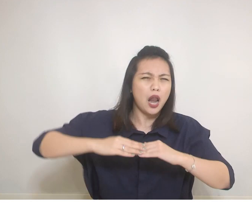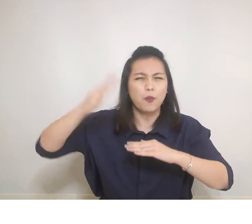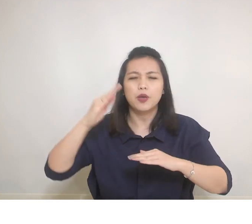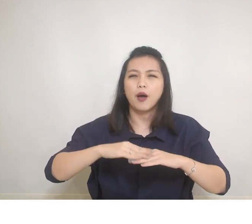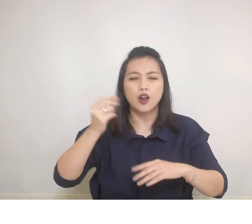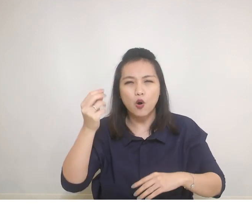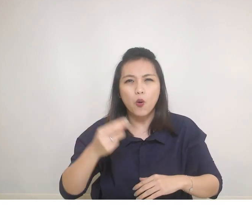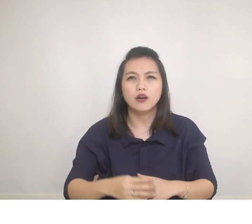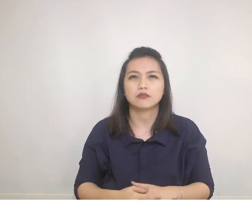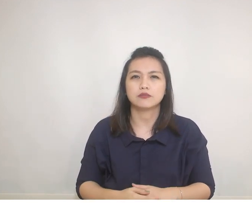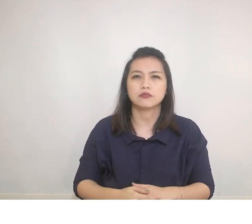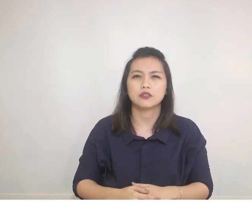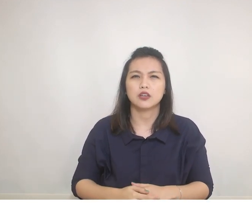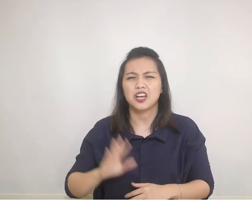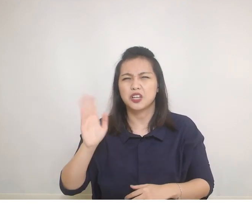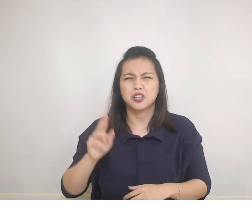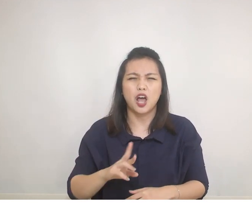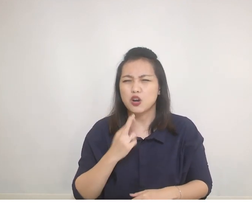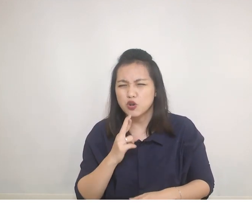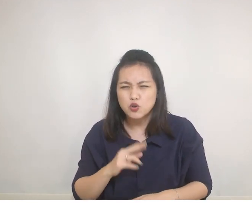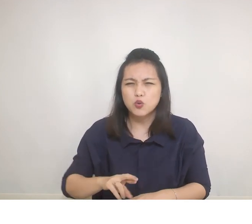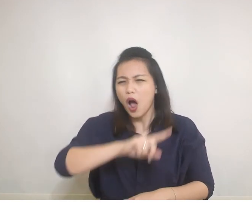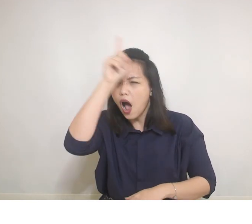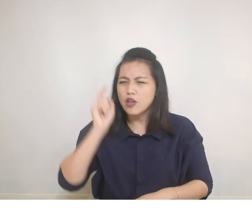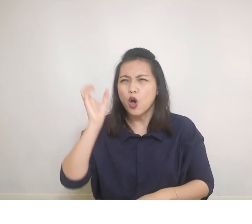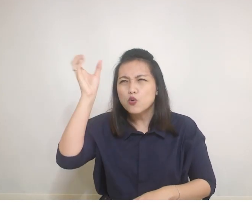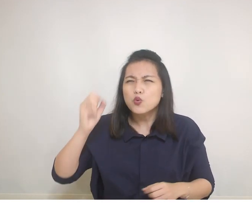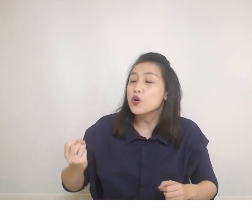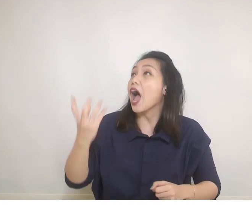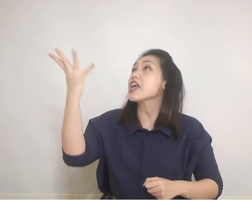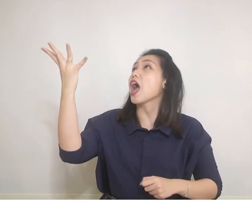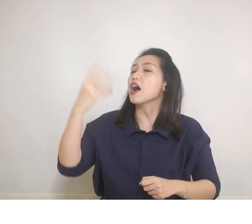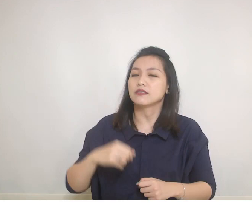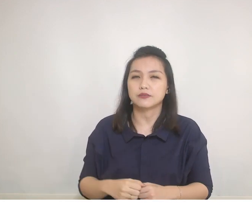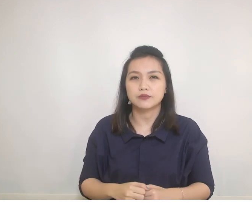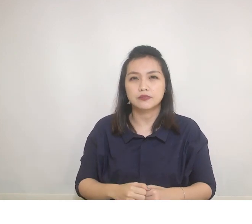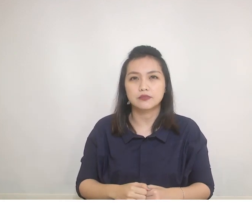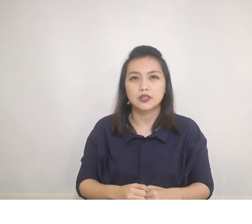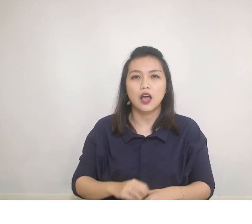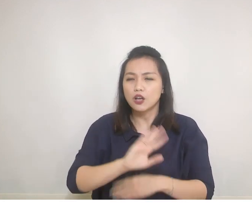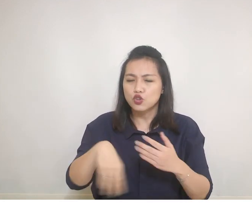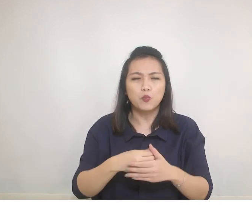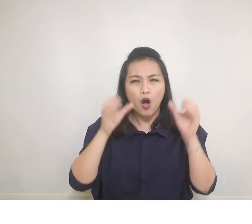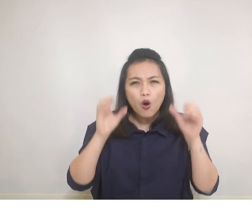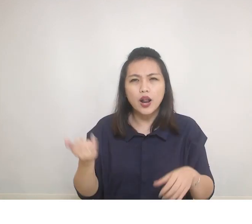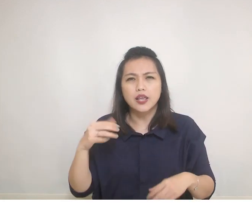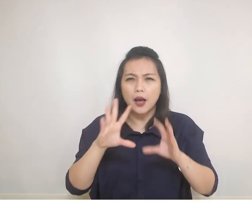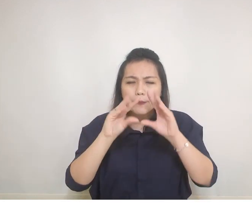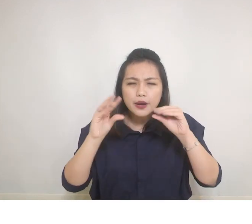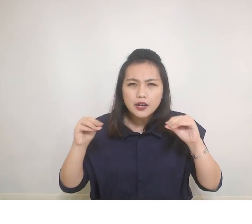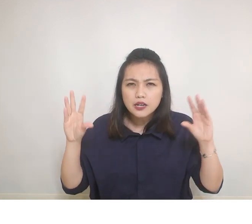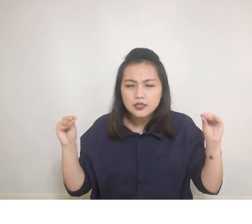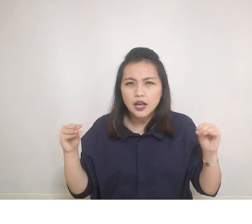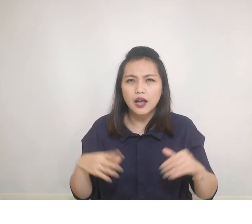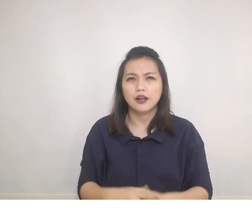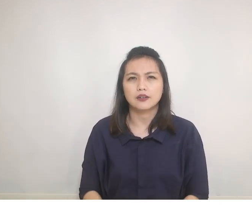mereka adalah untuk Kristus. Yes. Hidup mereka adalah Kristus. Biarlah mereka benar-benar menangkap bahwa melalui urapan Tuhan, apapun sebenarnya